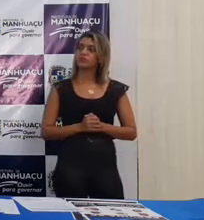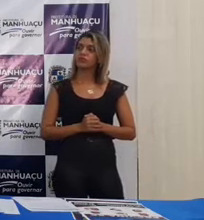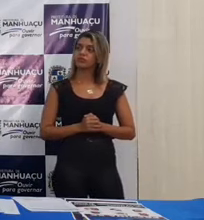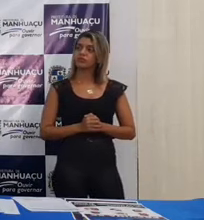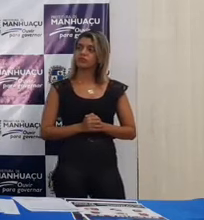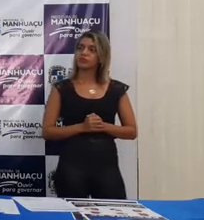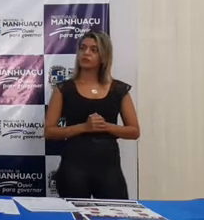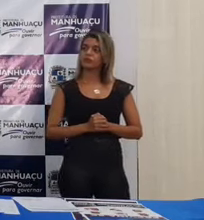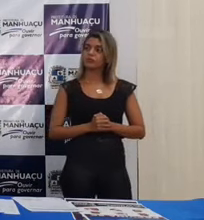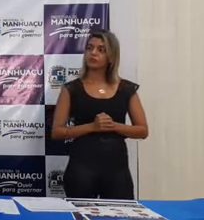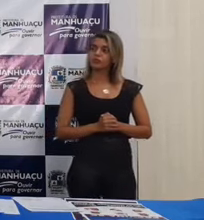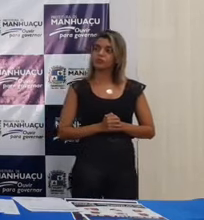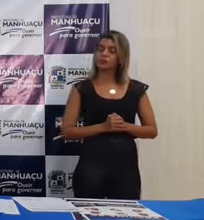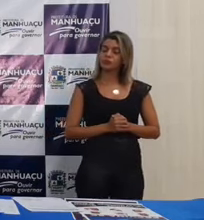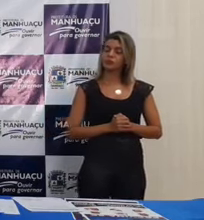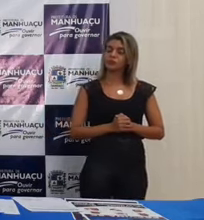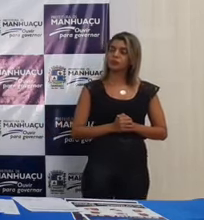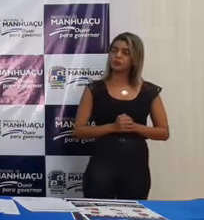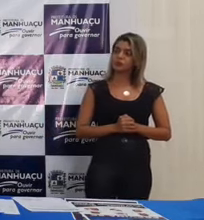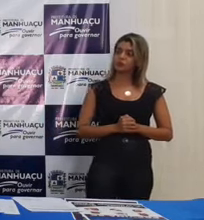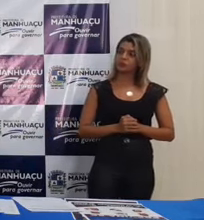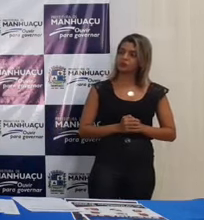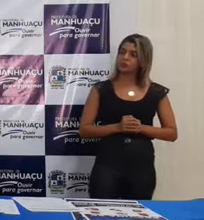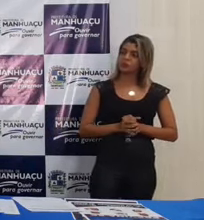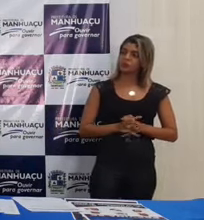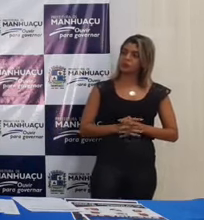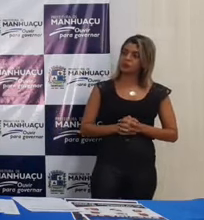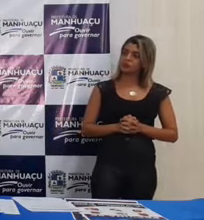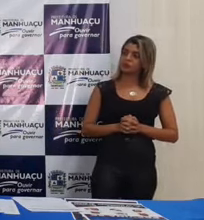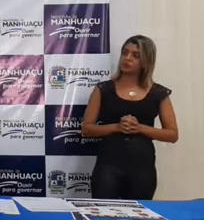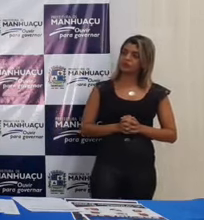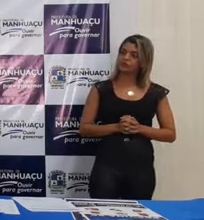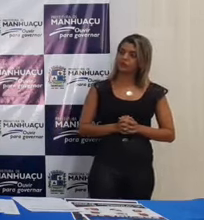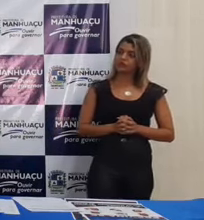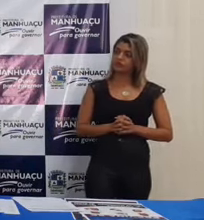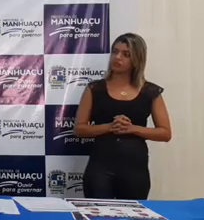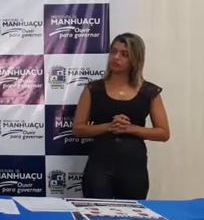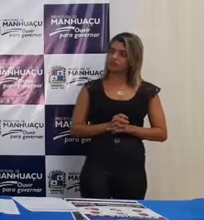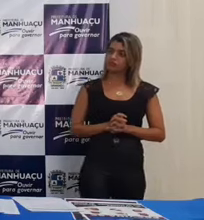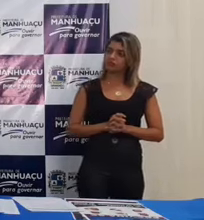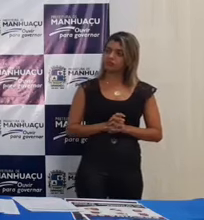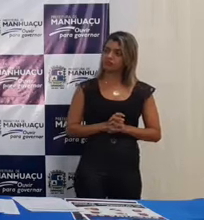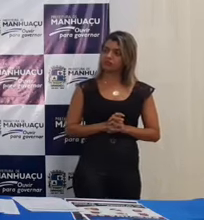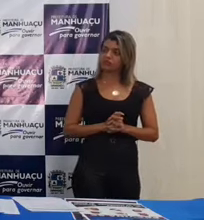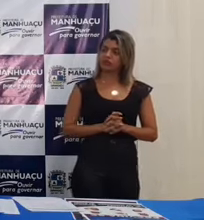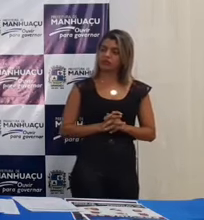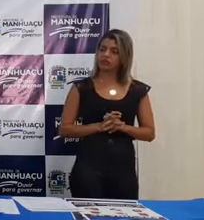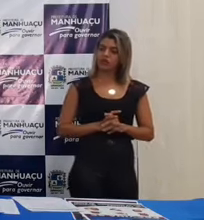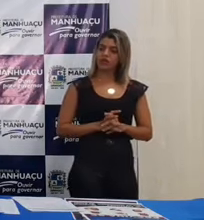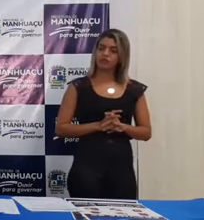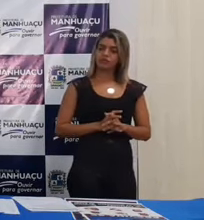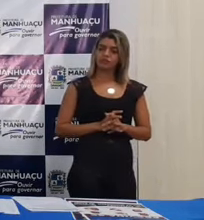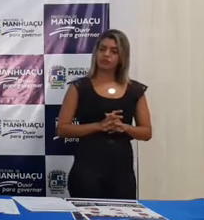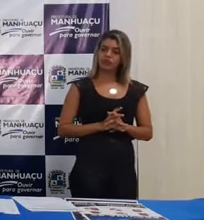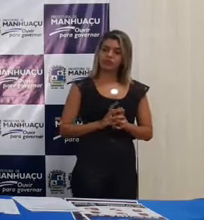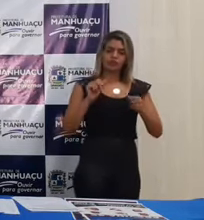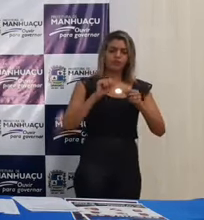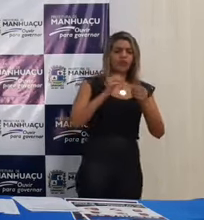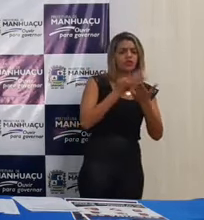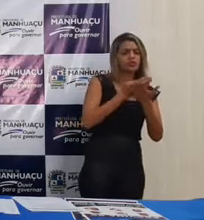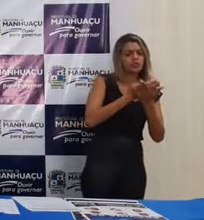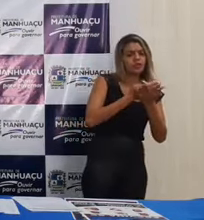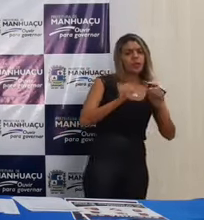apresentado por essa equipe de comerciantes, enfim, que fizeram esse estudo paralelo, segundo eles? Bem,